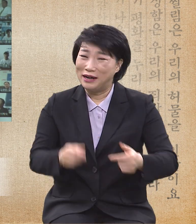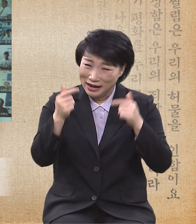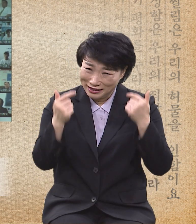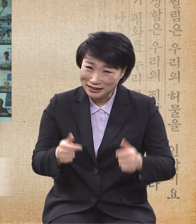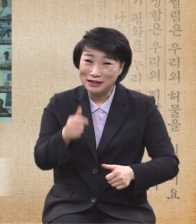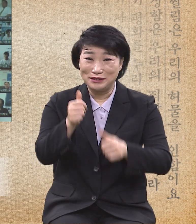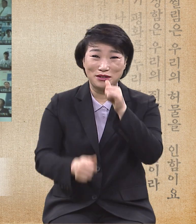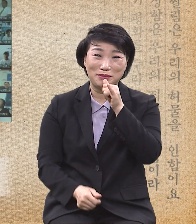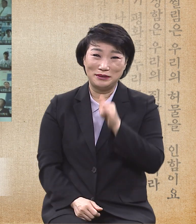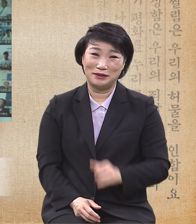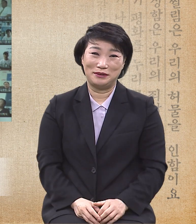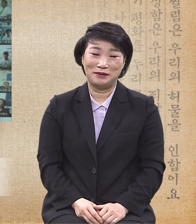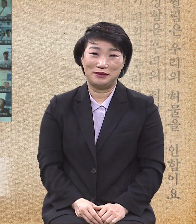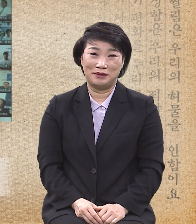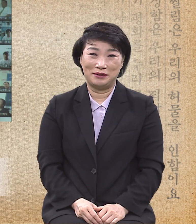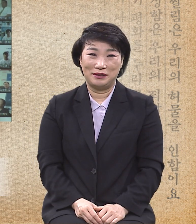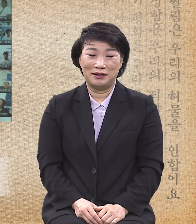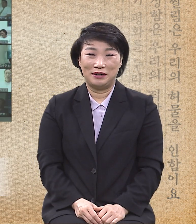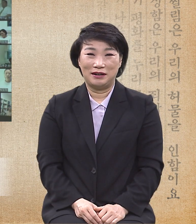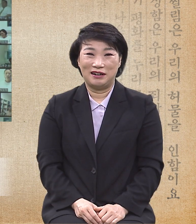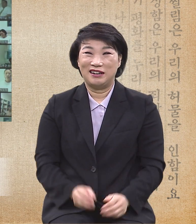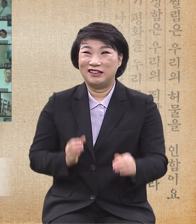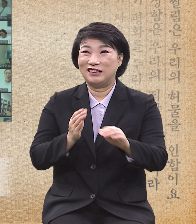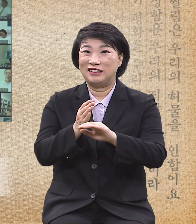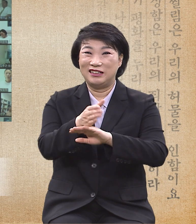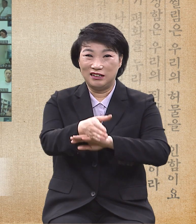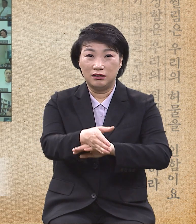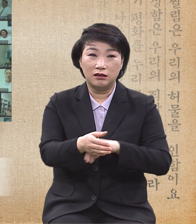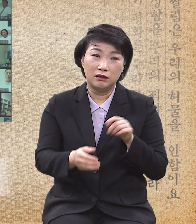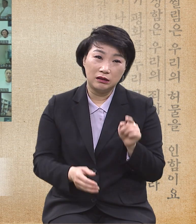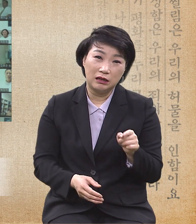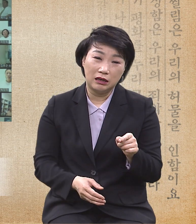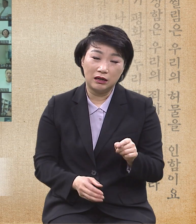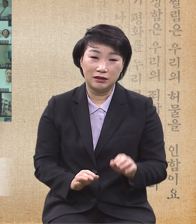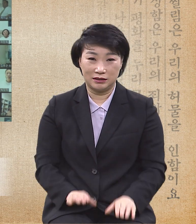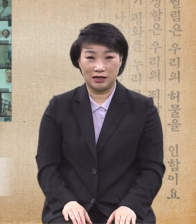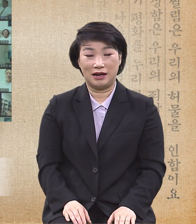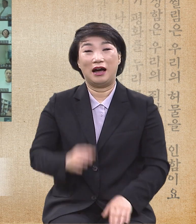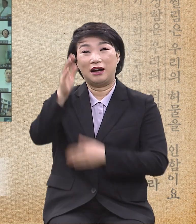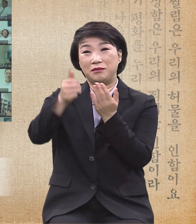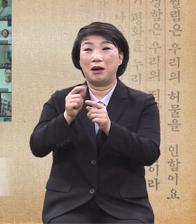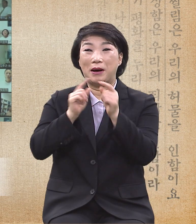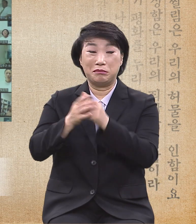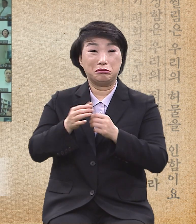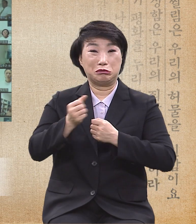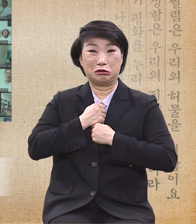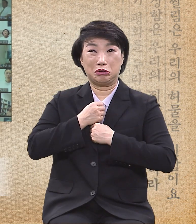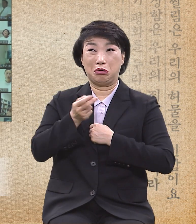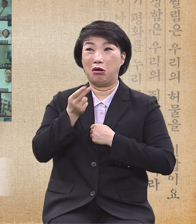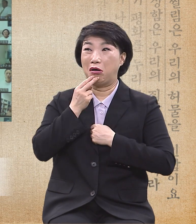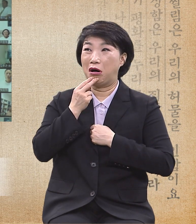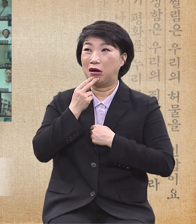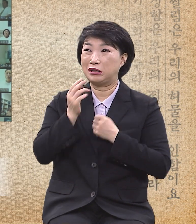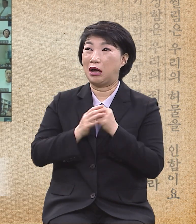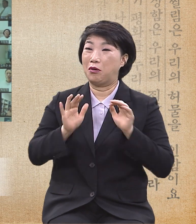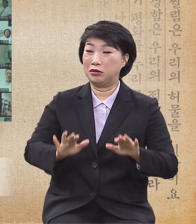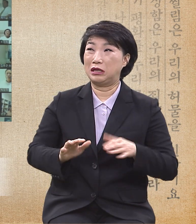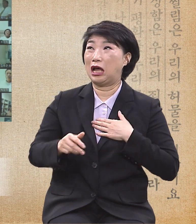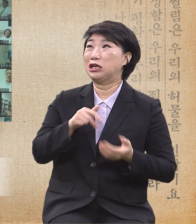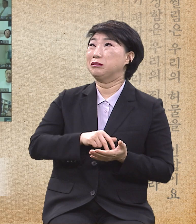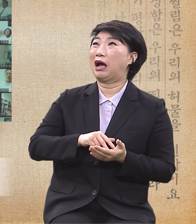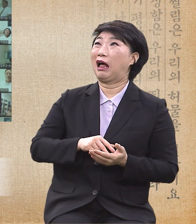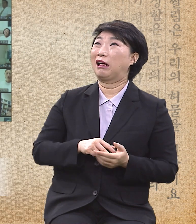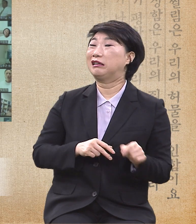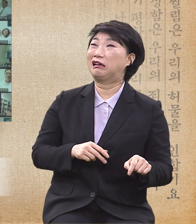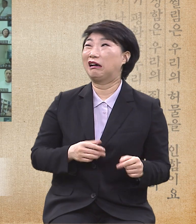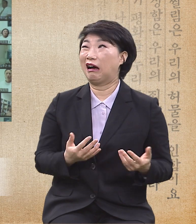시험하잖아. 좀 늦었다고 했어. 하나님 말씀을 좀 안 지킨다고 했어. 오늘 내 사정이